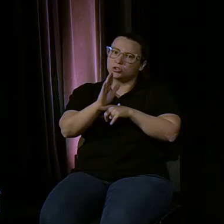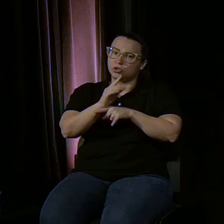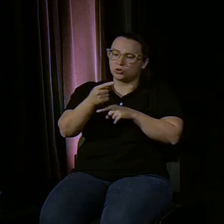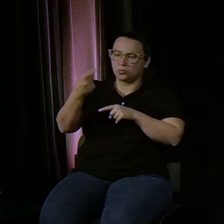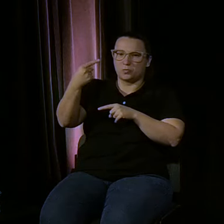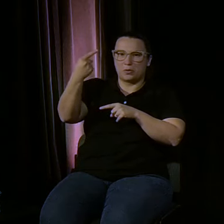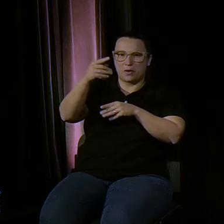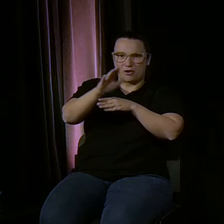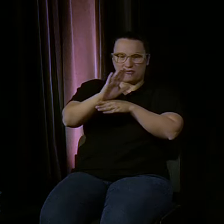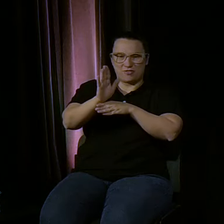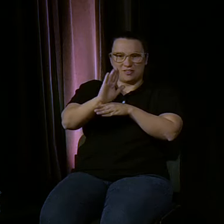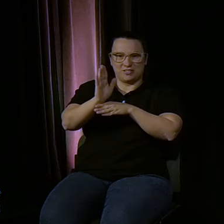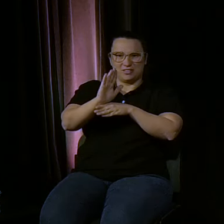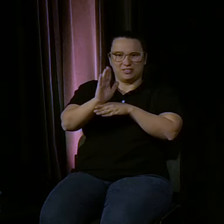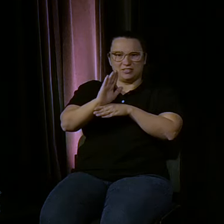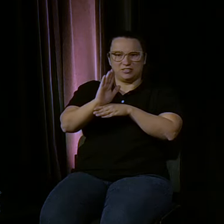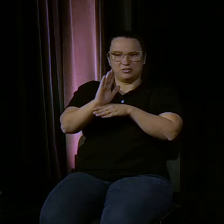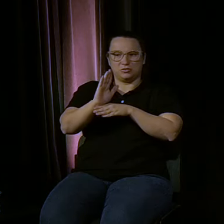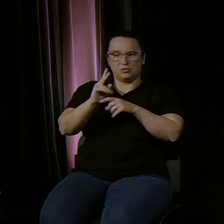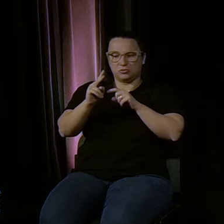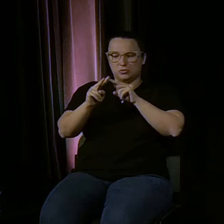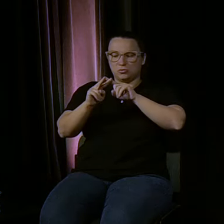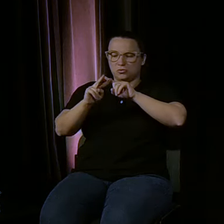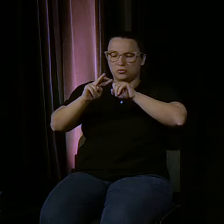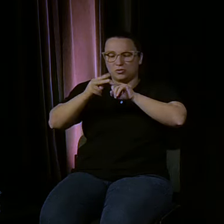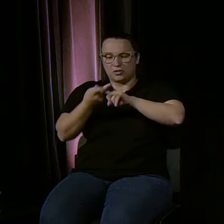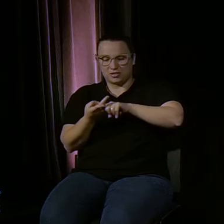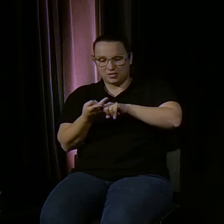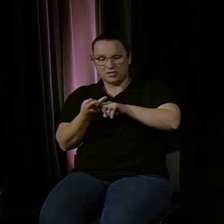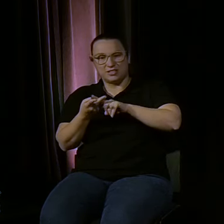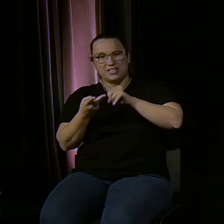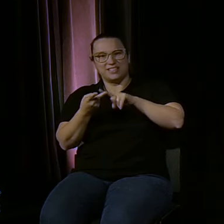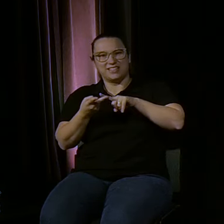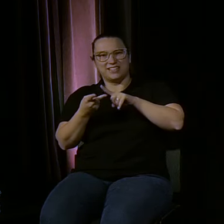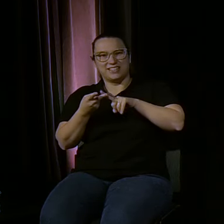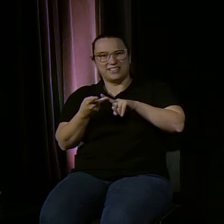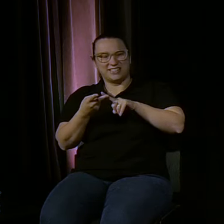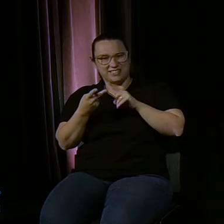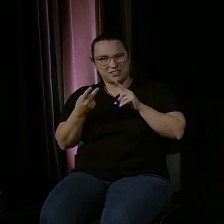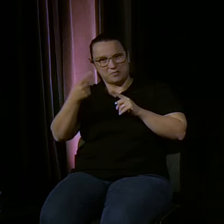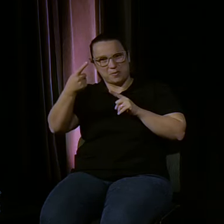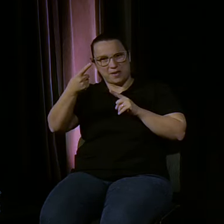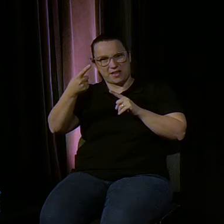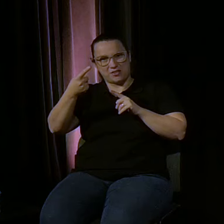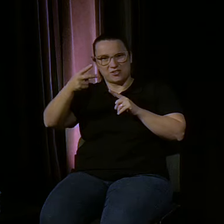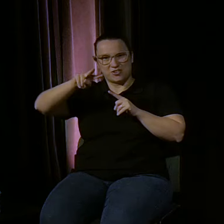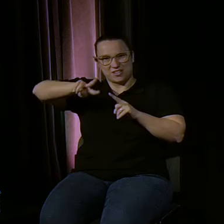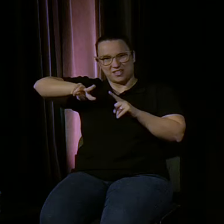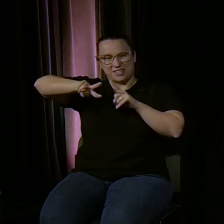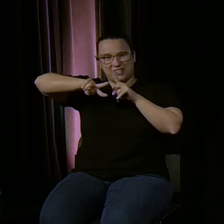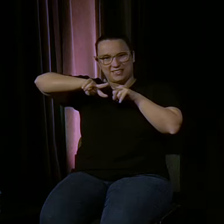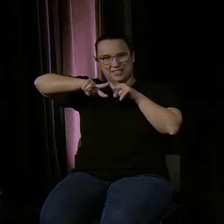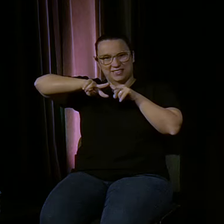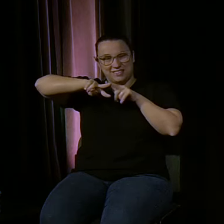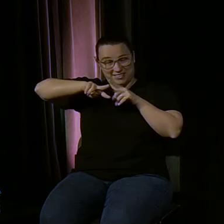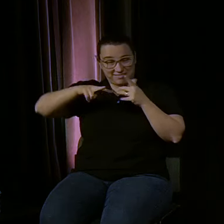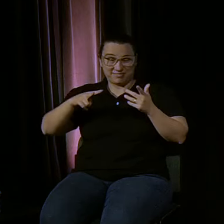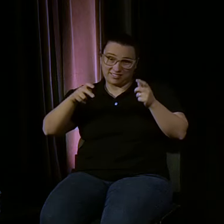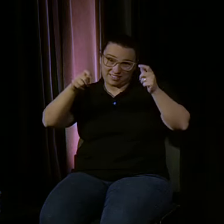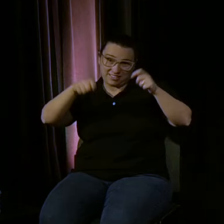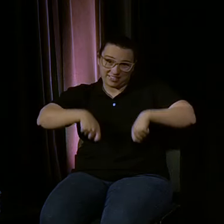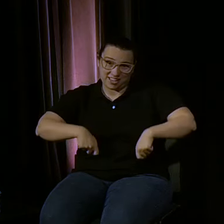filme num segundo momento também, não necessariamente nesse primeiro momento abrindo a sessão, mas